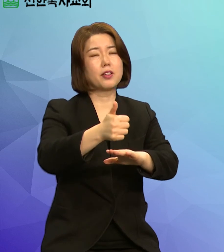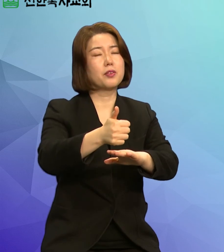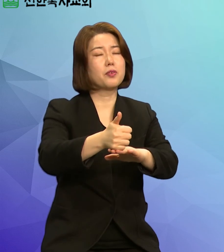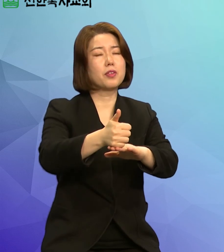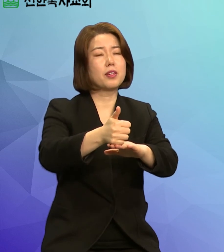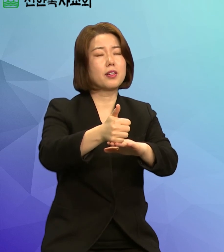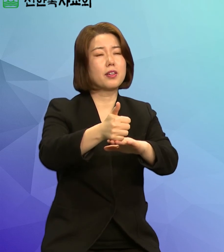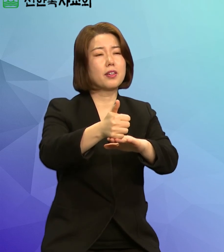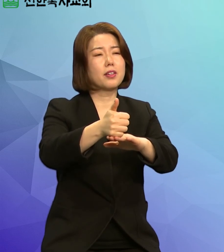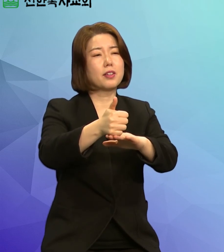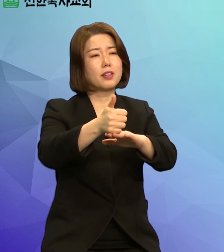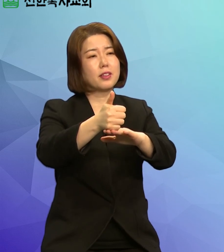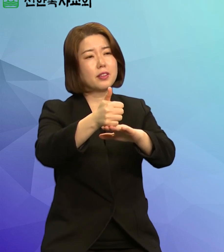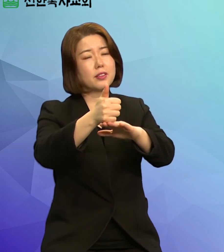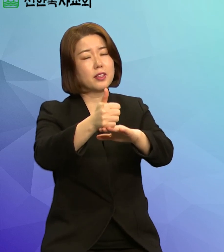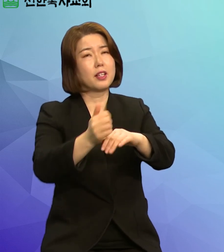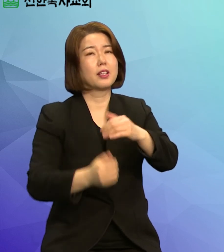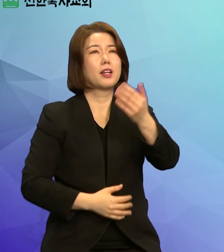영광의